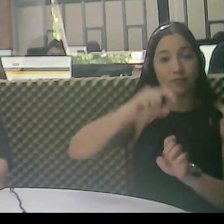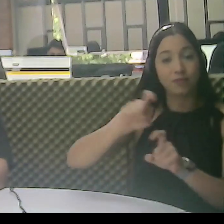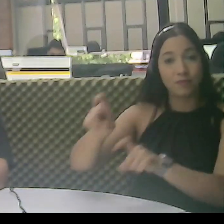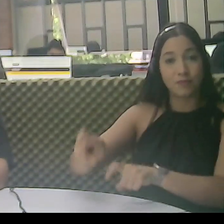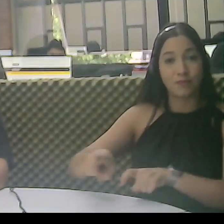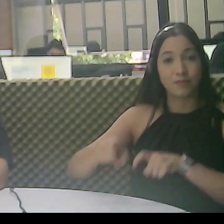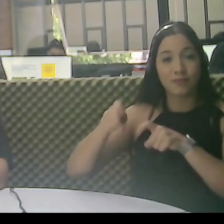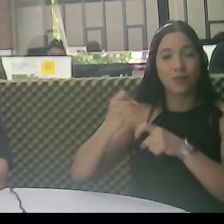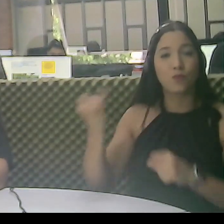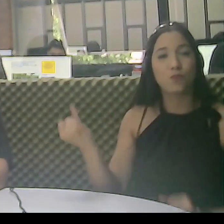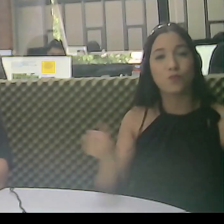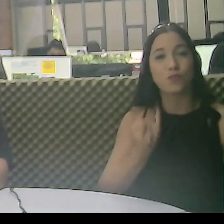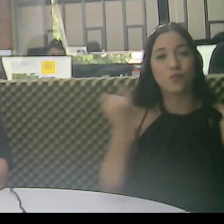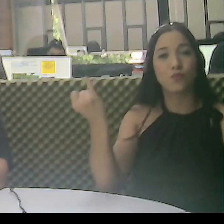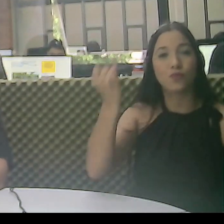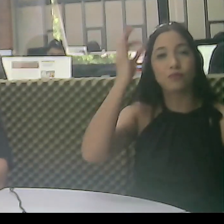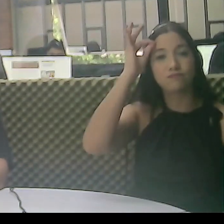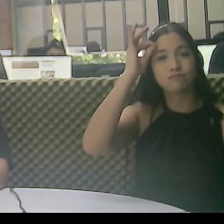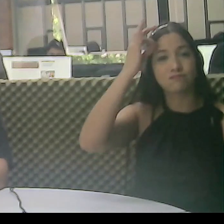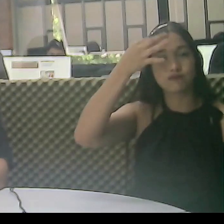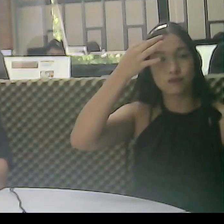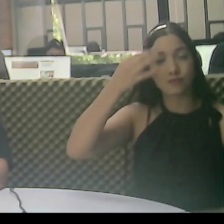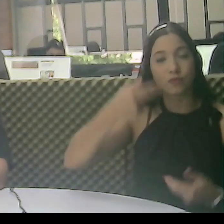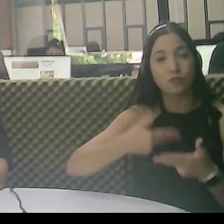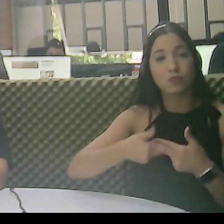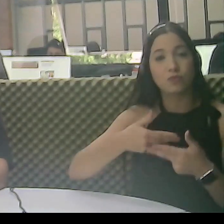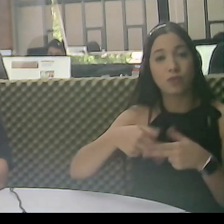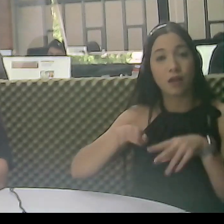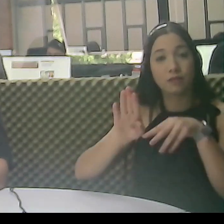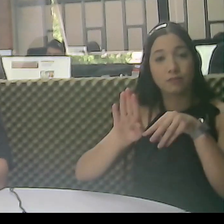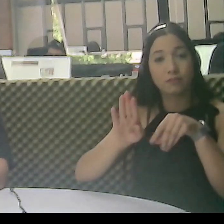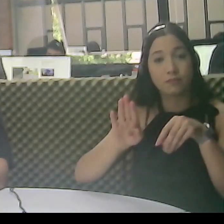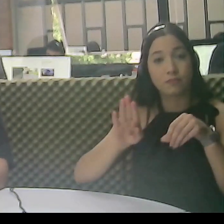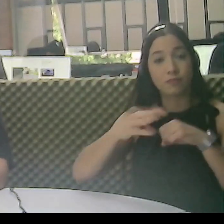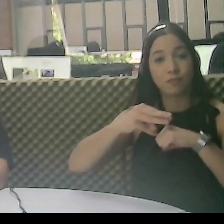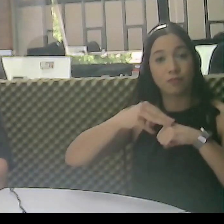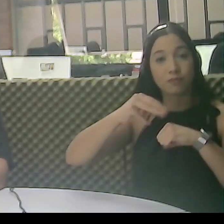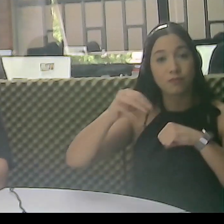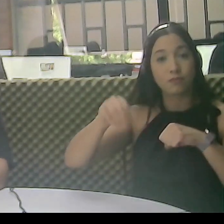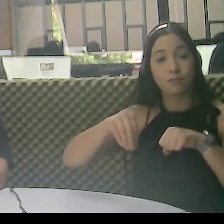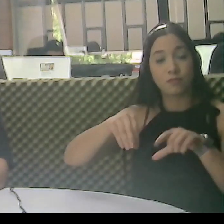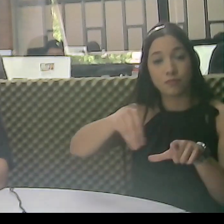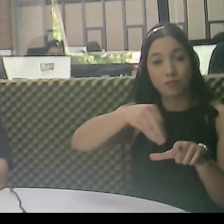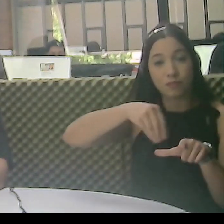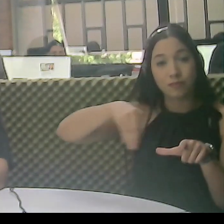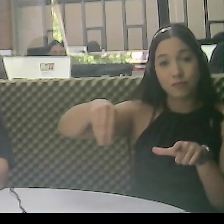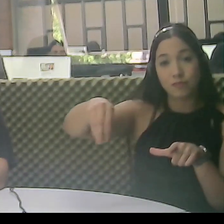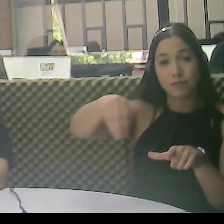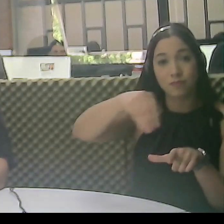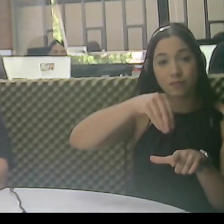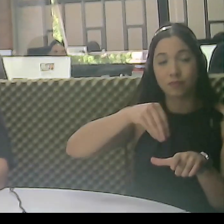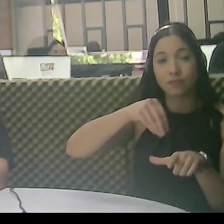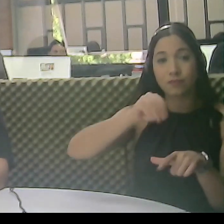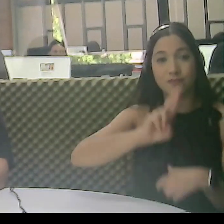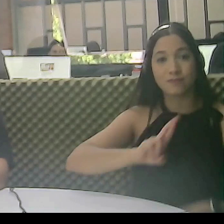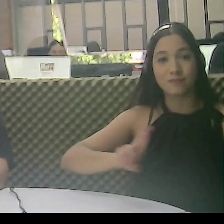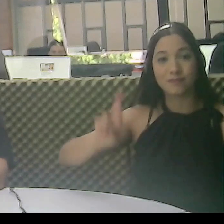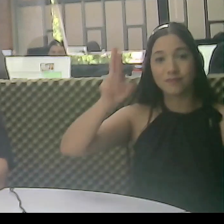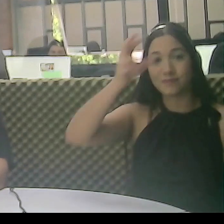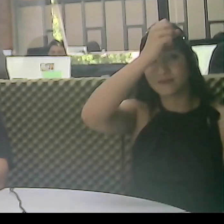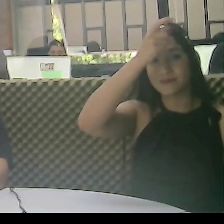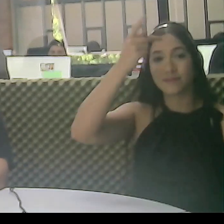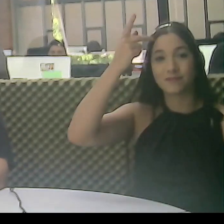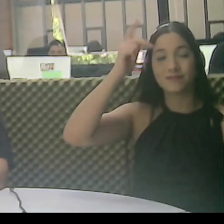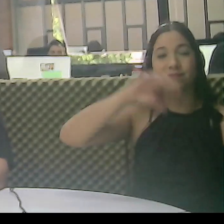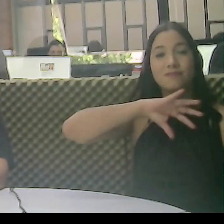campo e a importância e eficiência do uso do pó de basalto como remineralizador de solo. Representando o prefeito